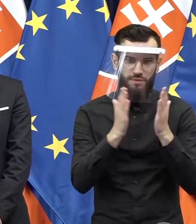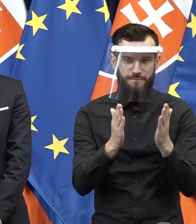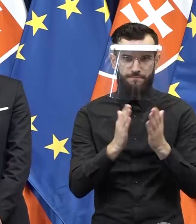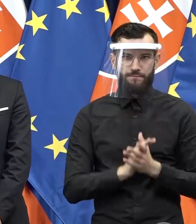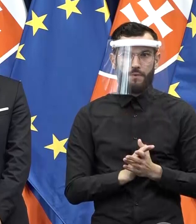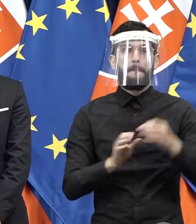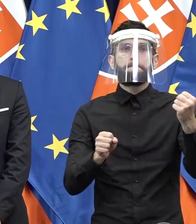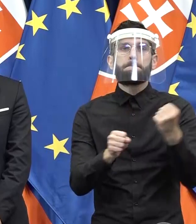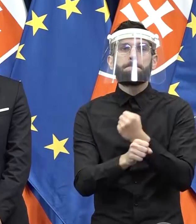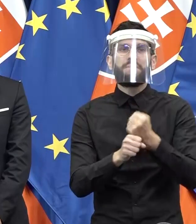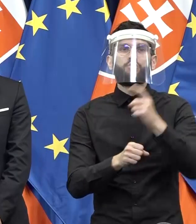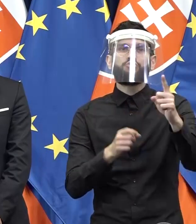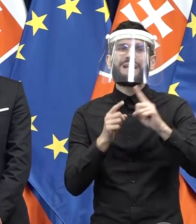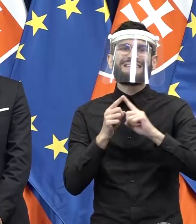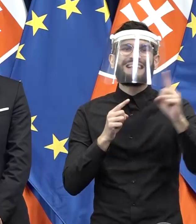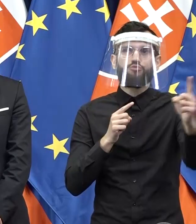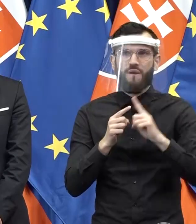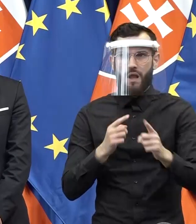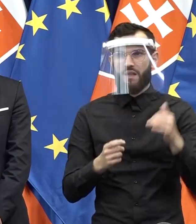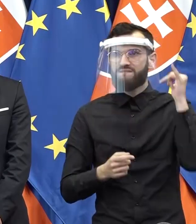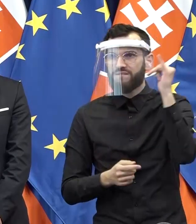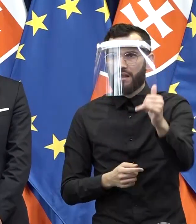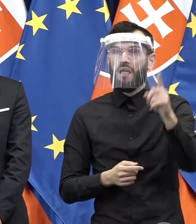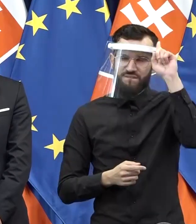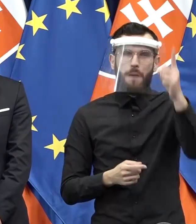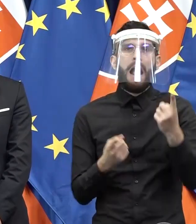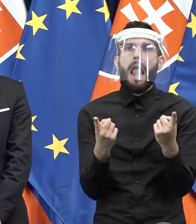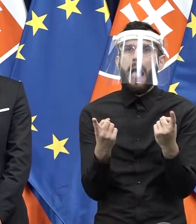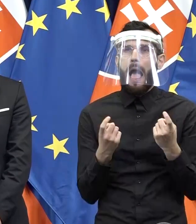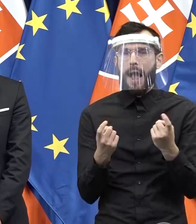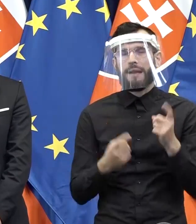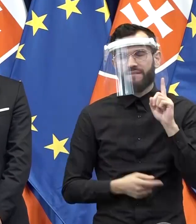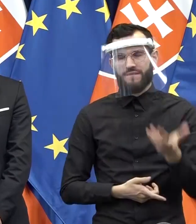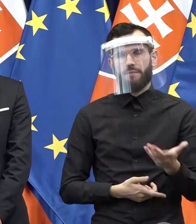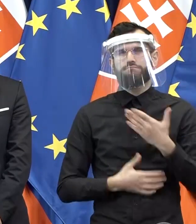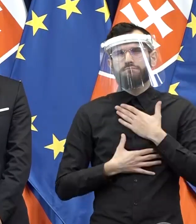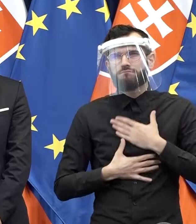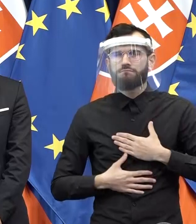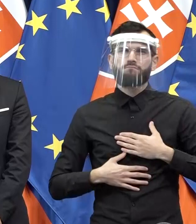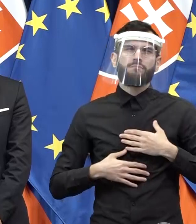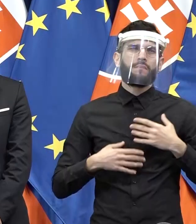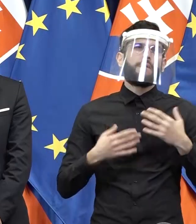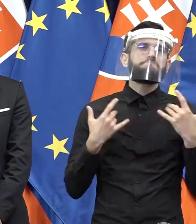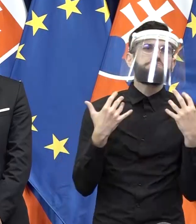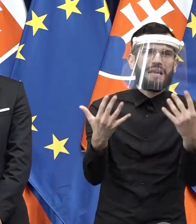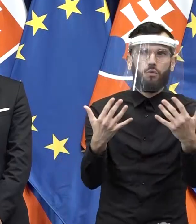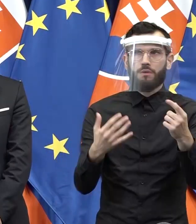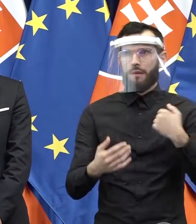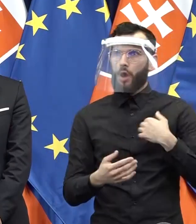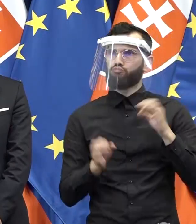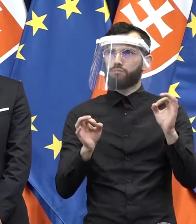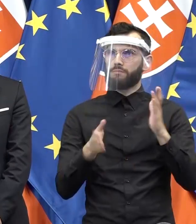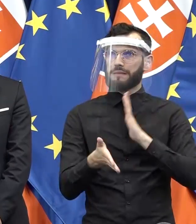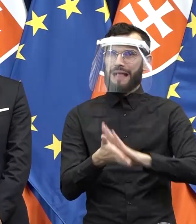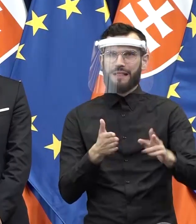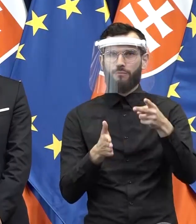zbytočnému cestovaniu. Ja viem, že to láka, že sú ľudia, ktorí majú radi prírodu. A povedia si, mám zadarmo lístok